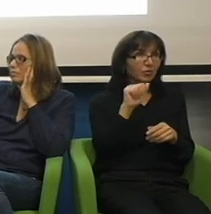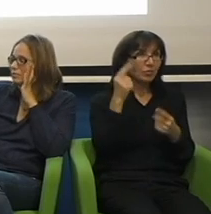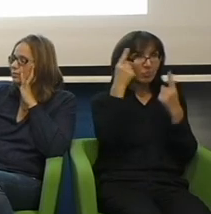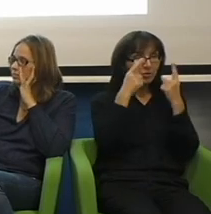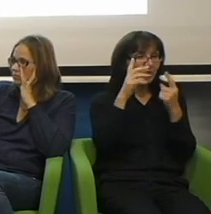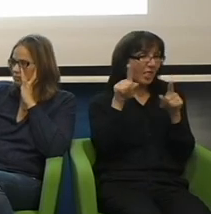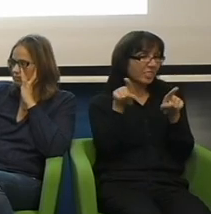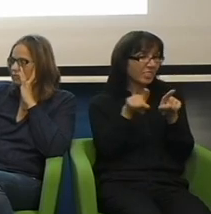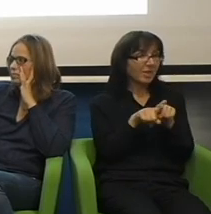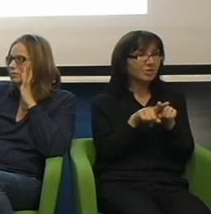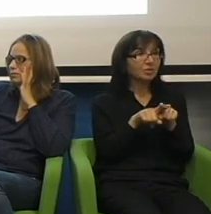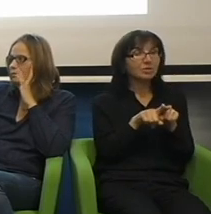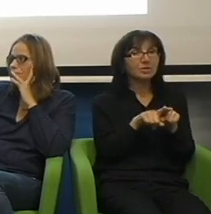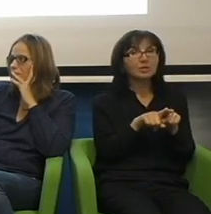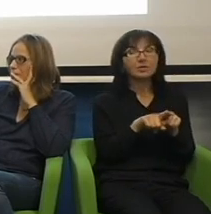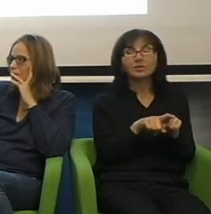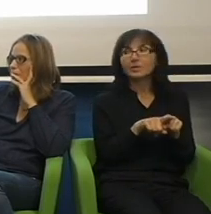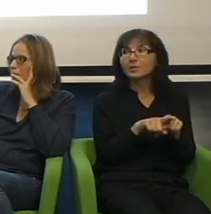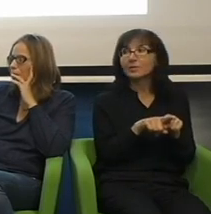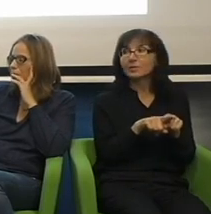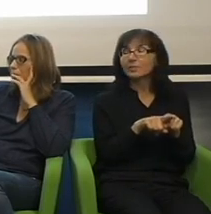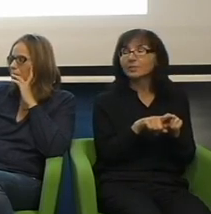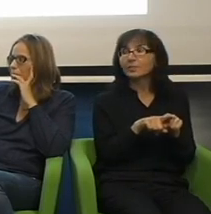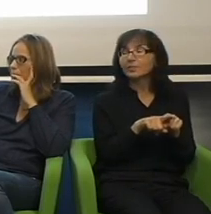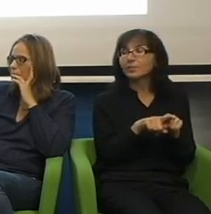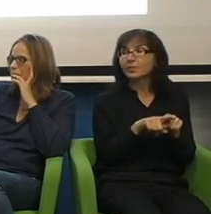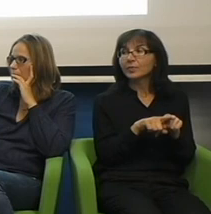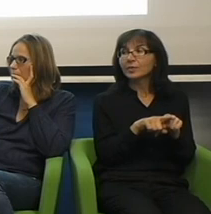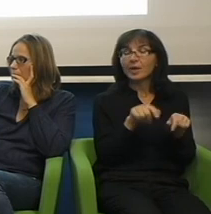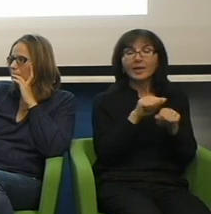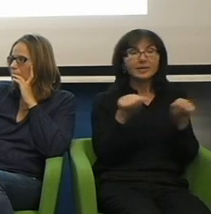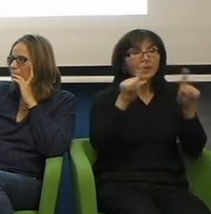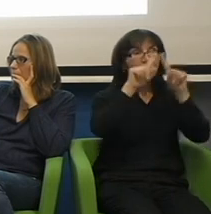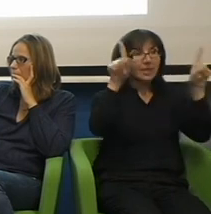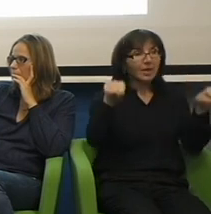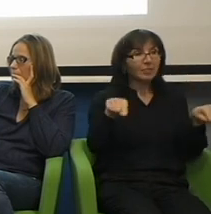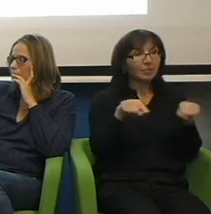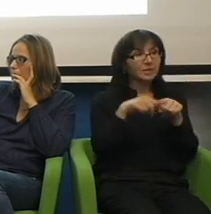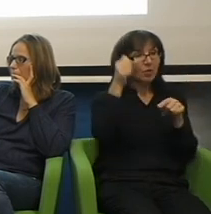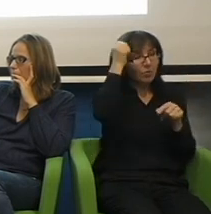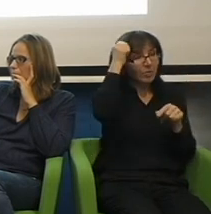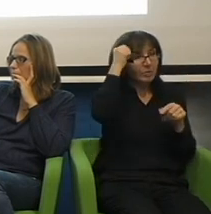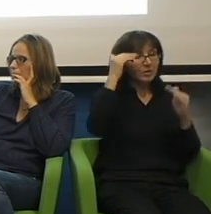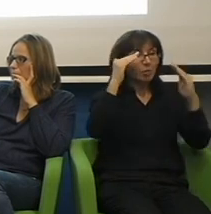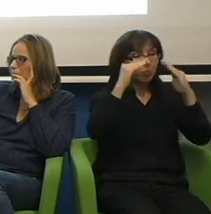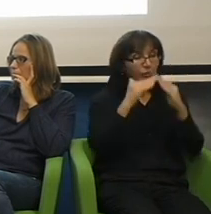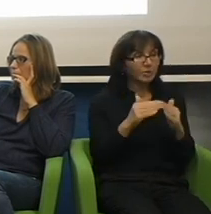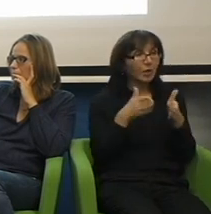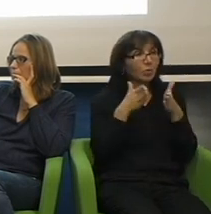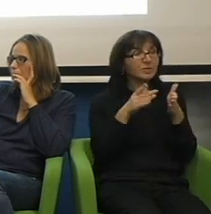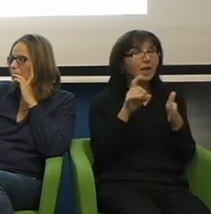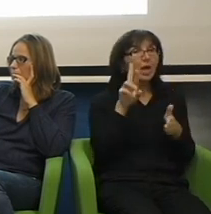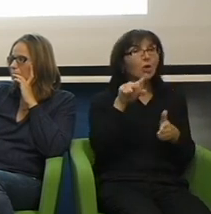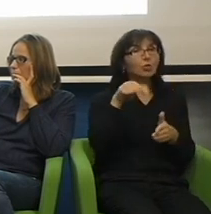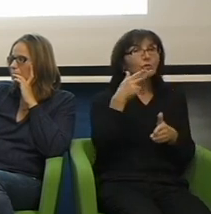znalazłam informację, że to się dzieje. Na pewno jest tablica upamiętniająca budynek przy Grunwaldzkiej. I ja tak